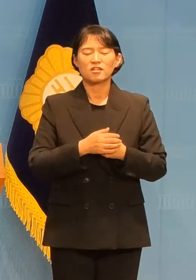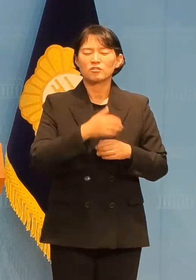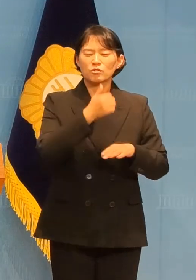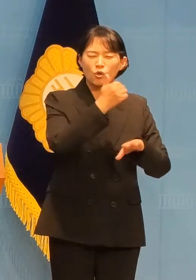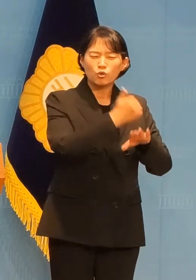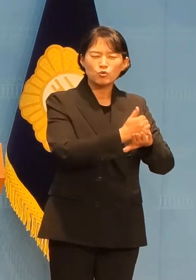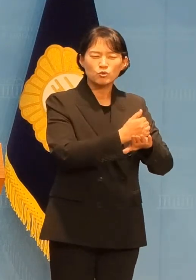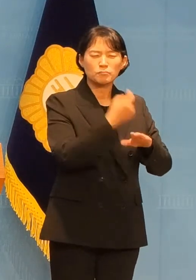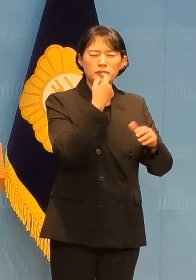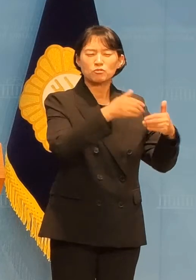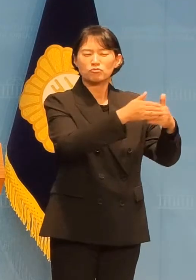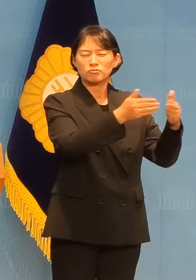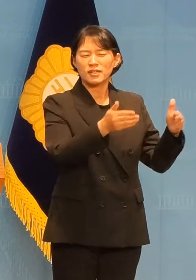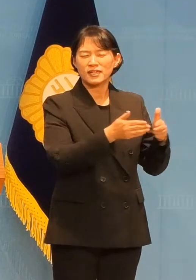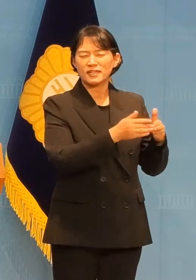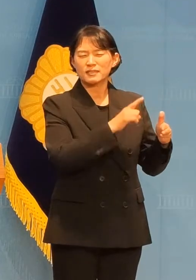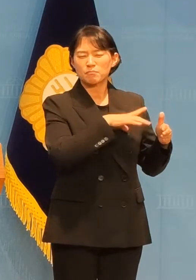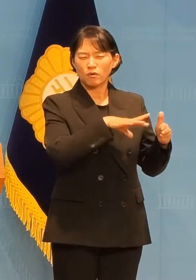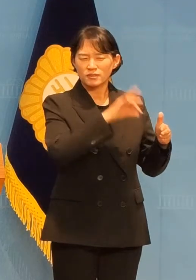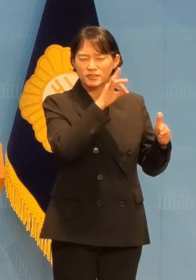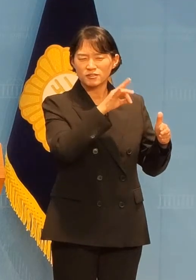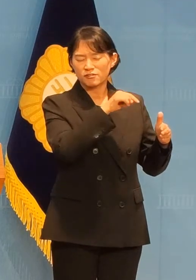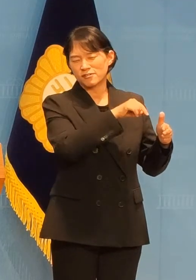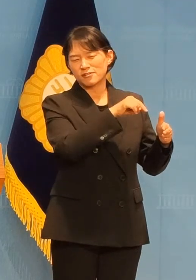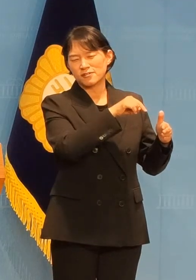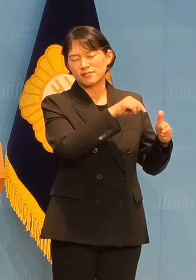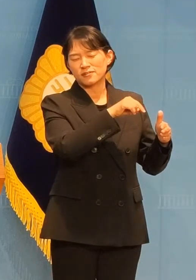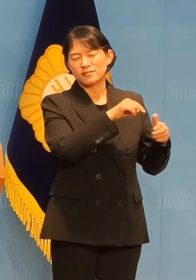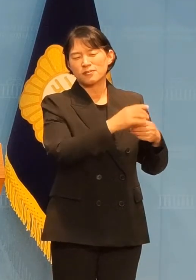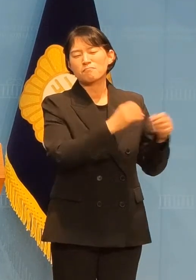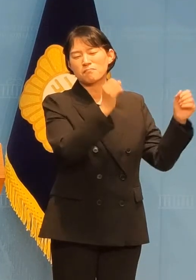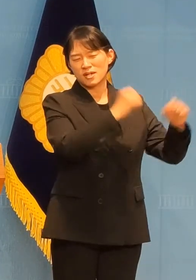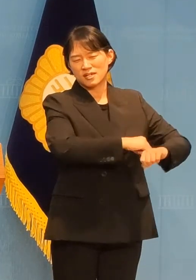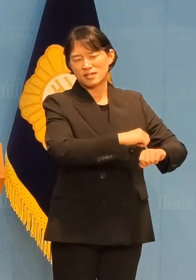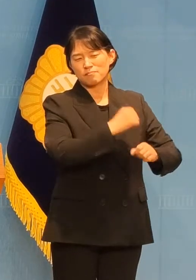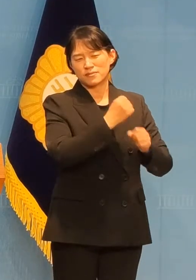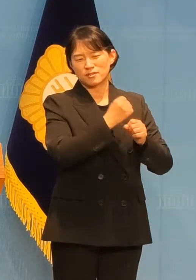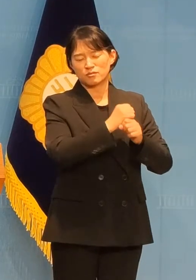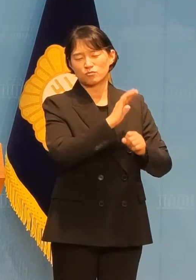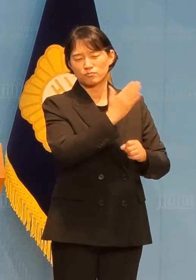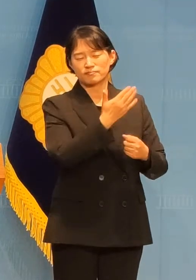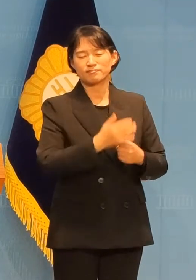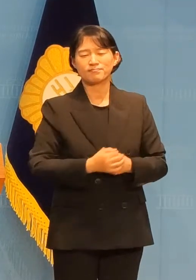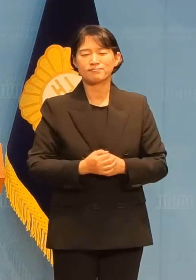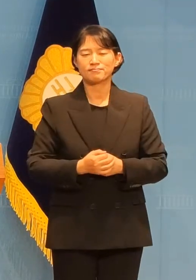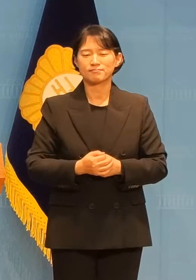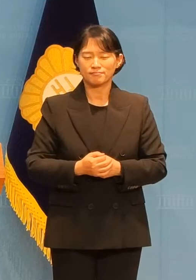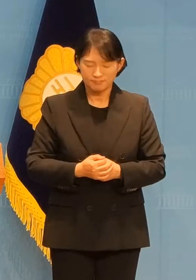여당인 민주당을 가장 먼저 태우게 될 것임을 명심해야 될 것입니다.